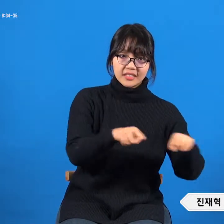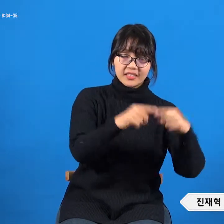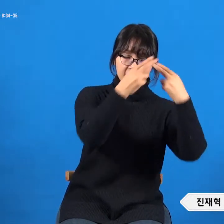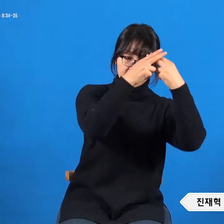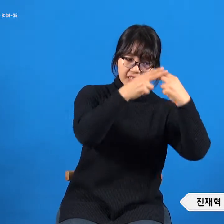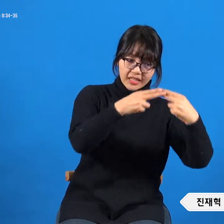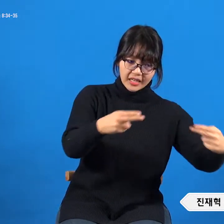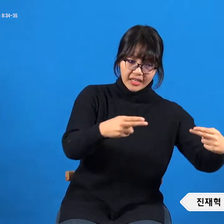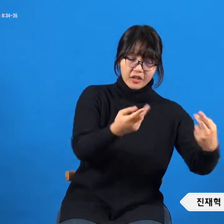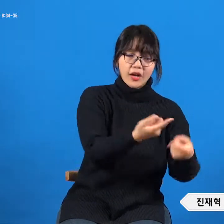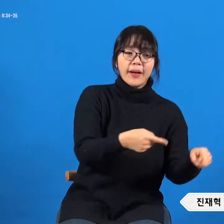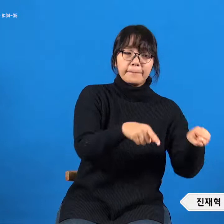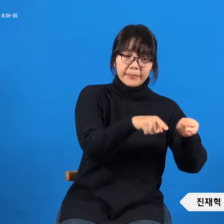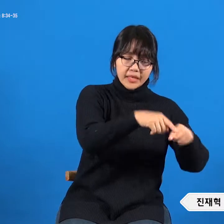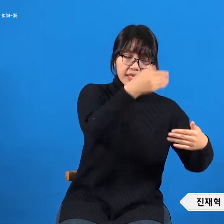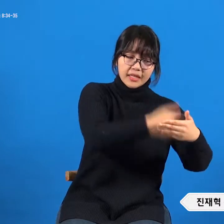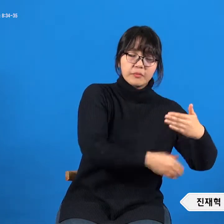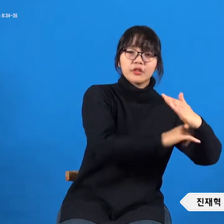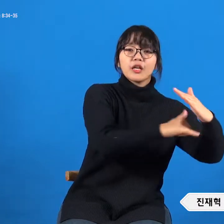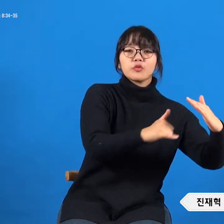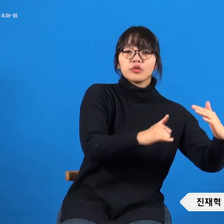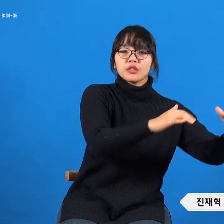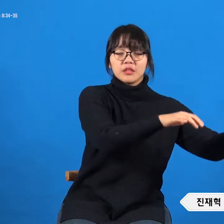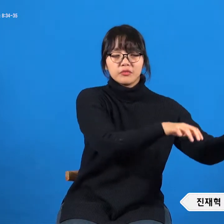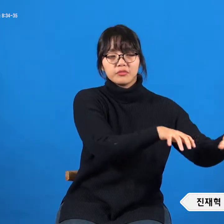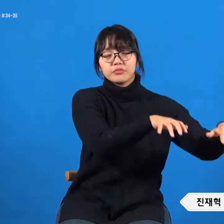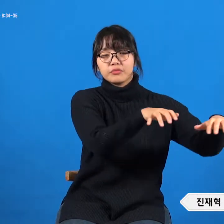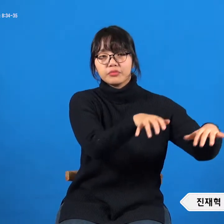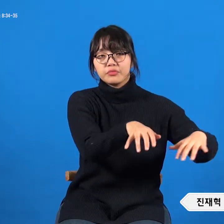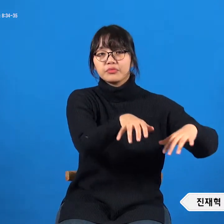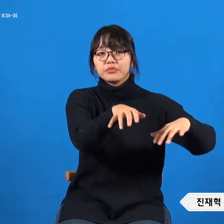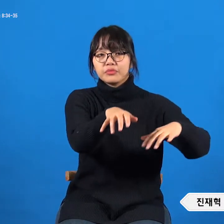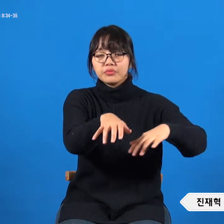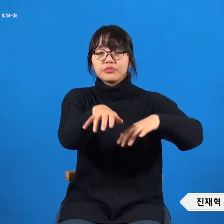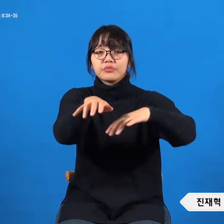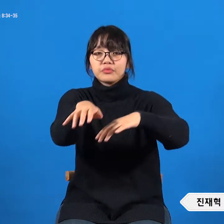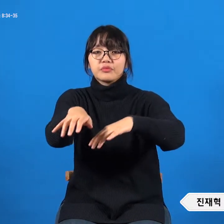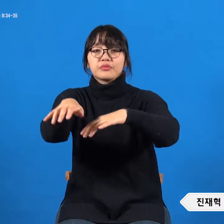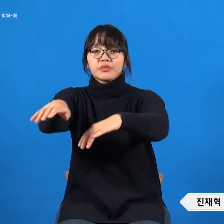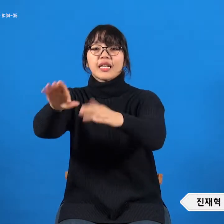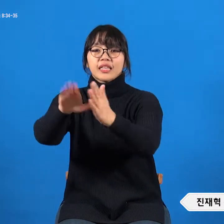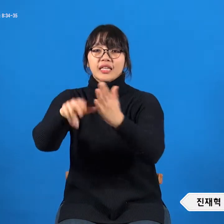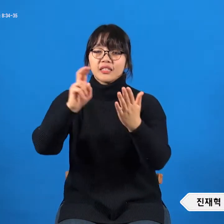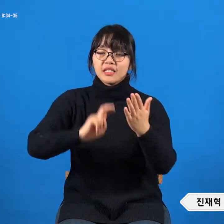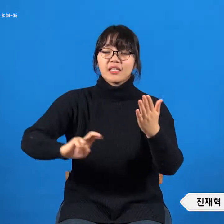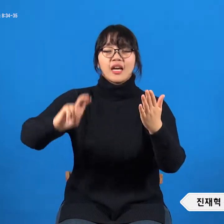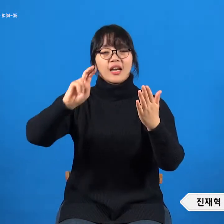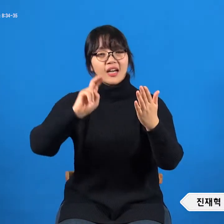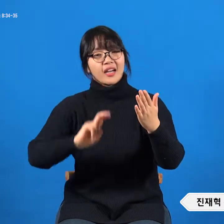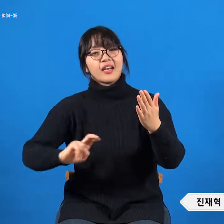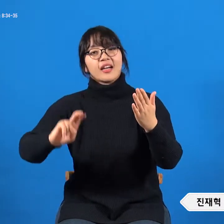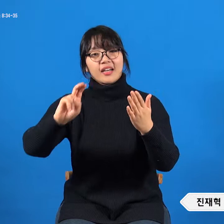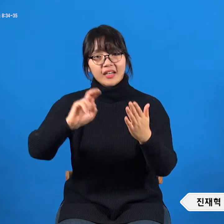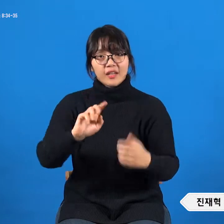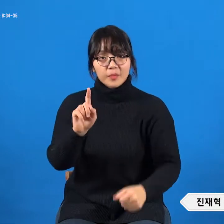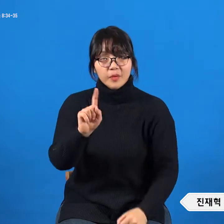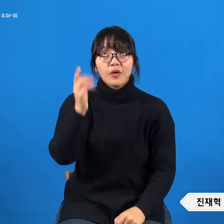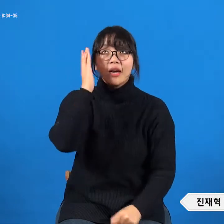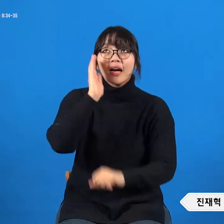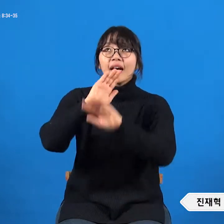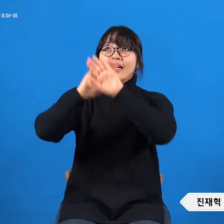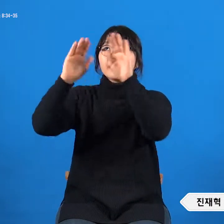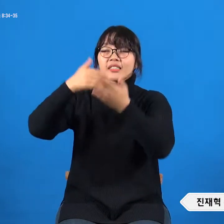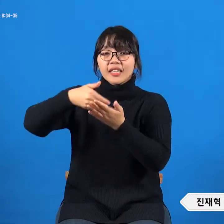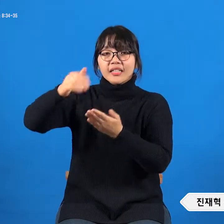유가족들이 함께 따라옵니다. 그때 부르는 찬양이 하늘 가는 밝은 길이 내